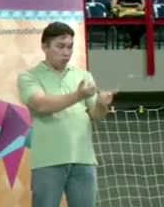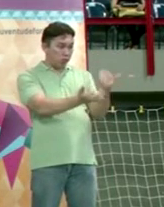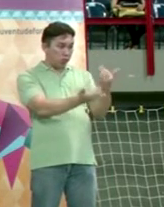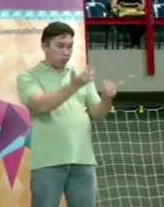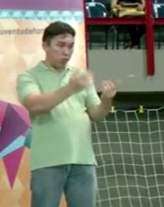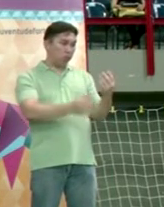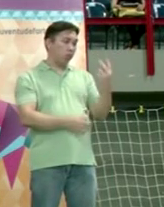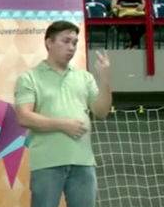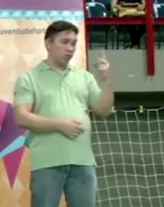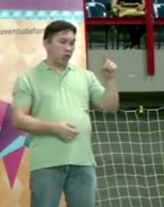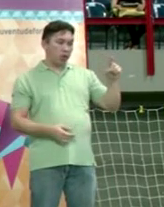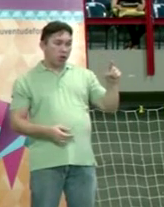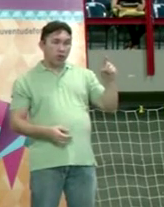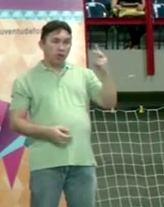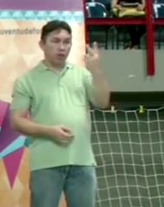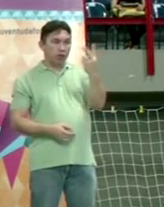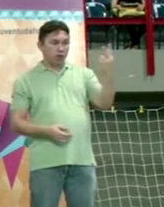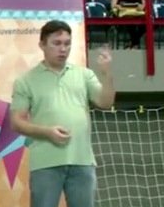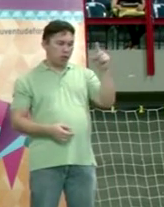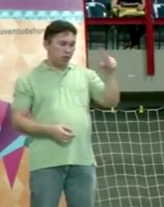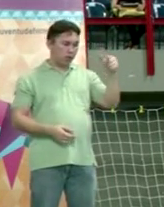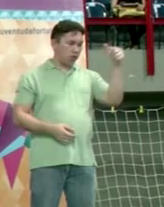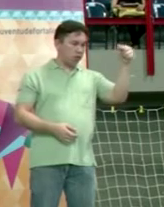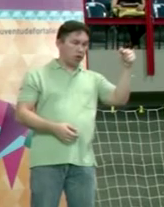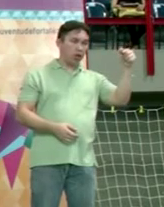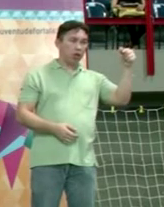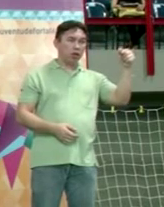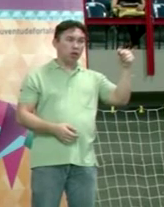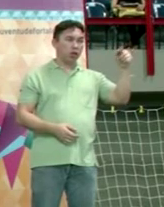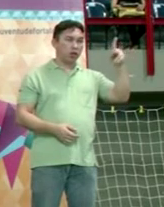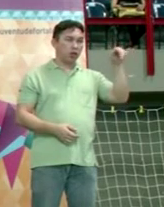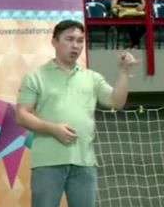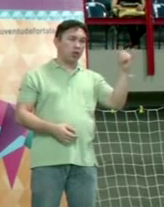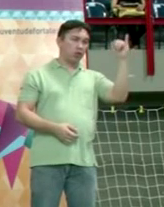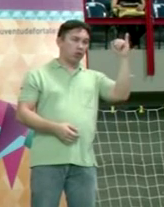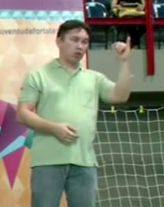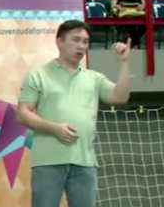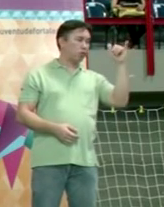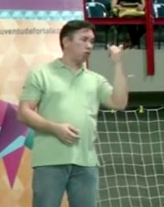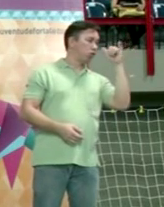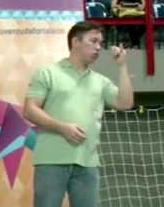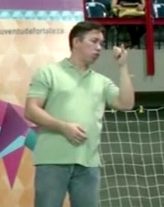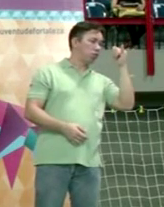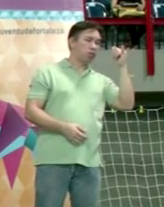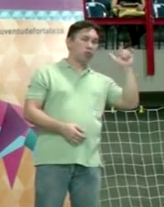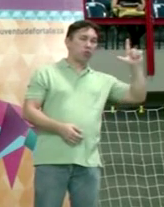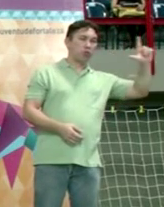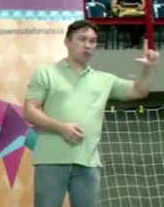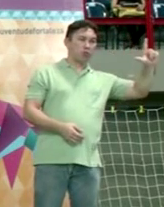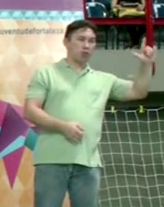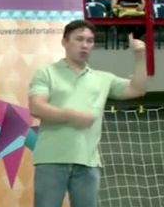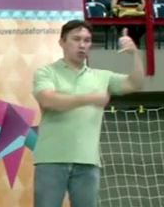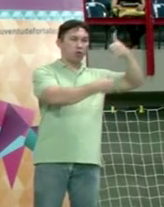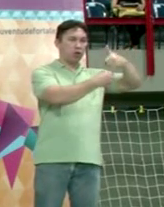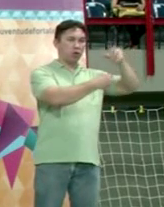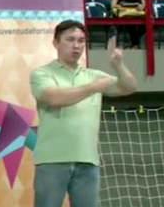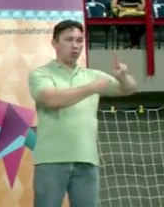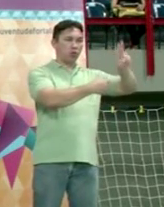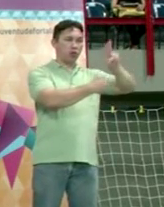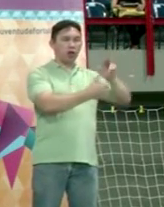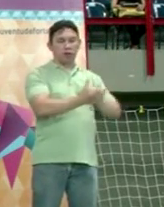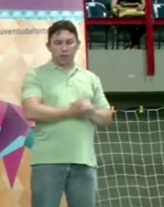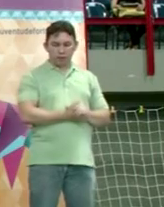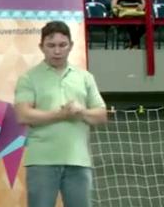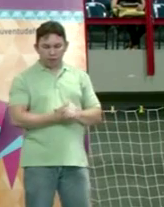aproximadamente 22,7 kJ de energia por litro de combustível queimado.